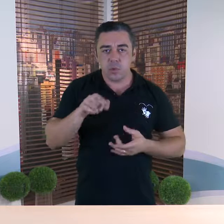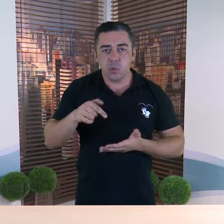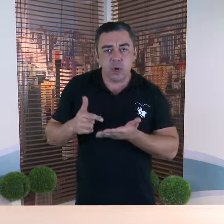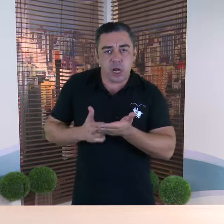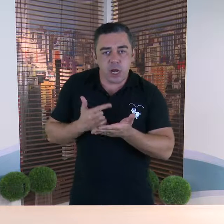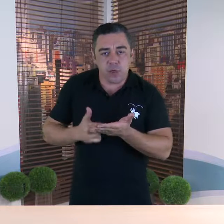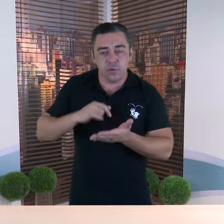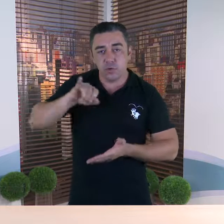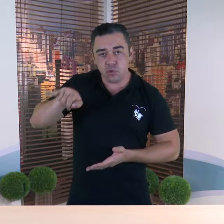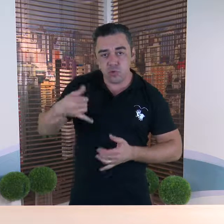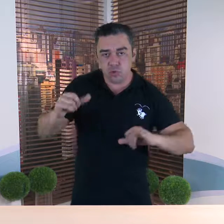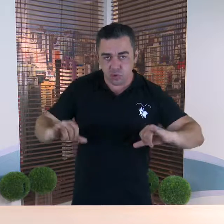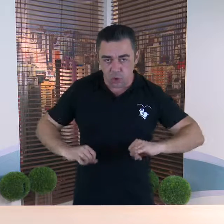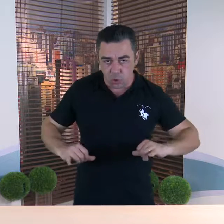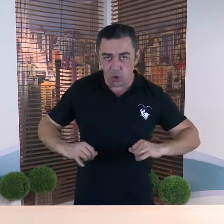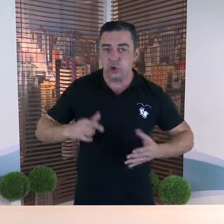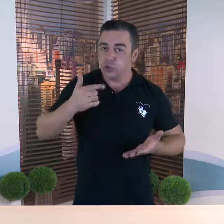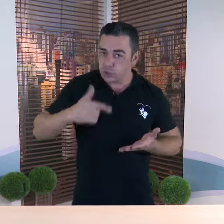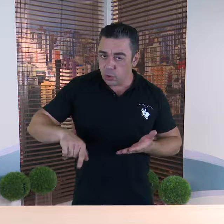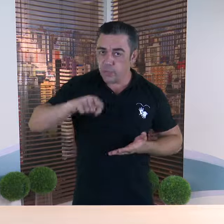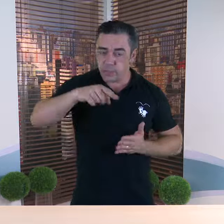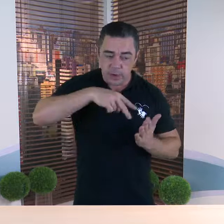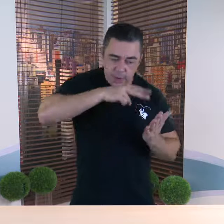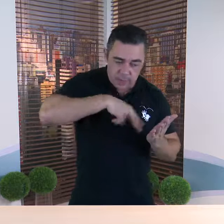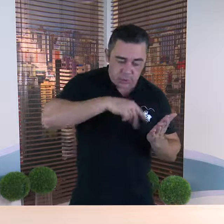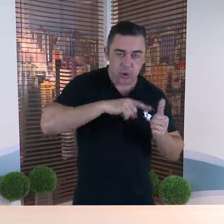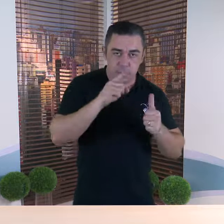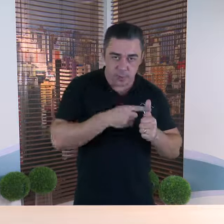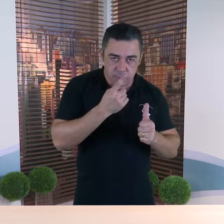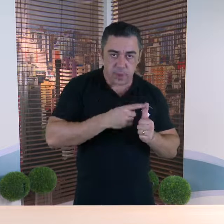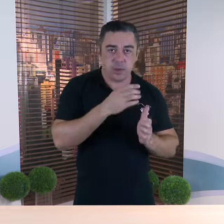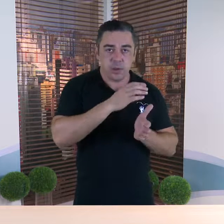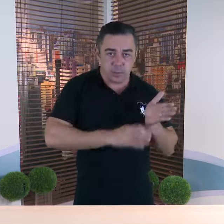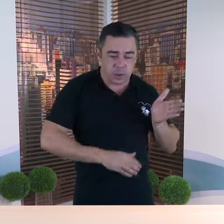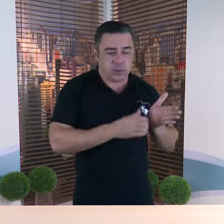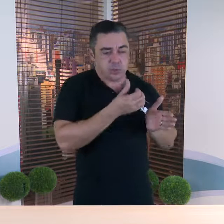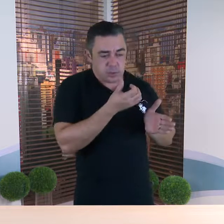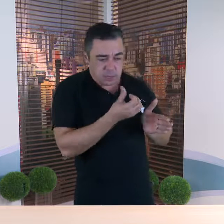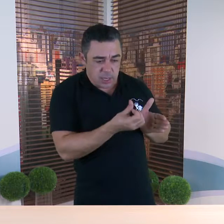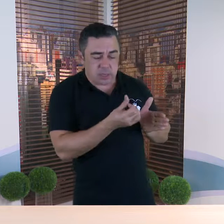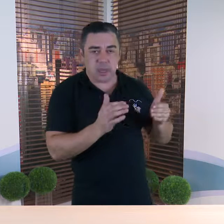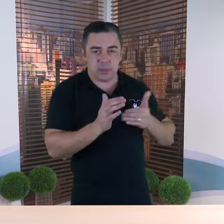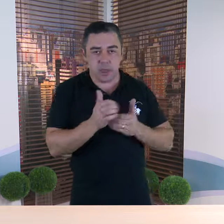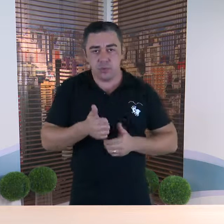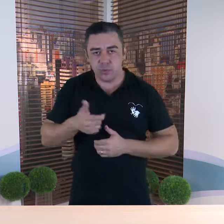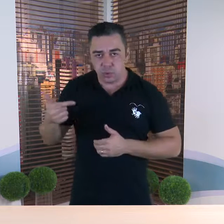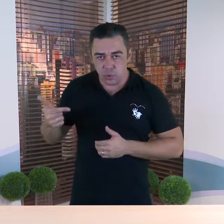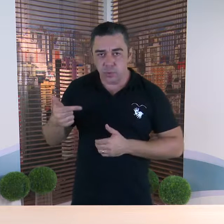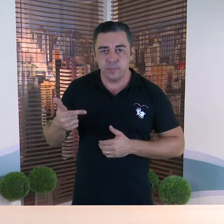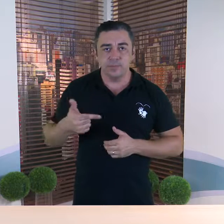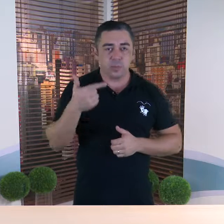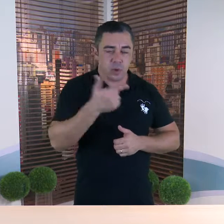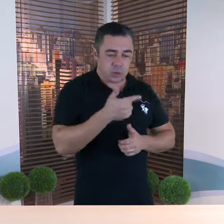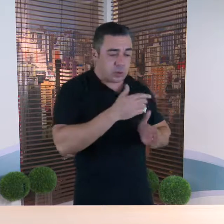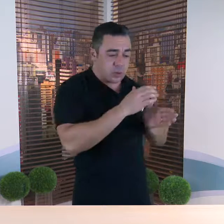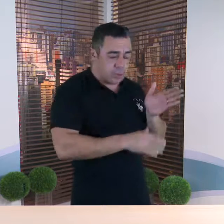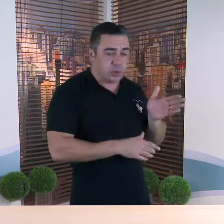particular, o livro de Jó. Eu reitero a leitura do primeiro capítulo, versículos 6 a 12, e do segundo capítulo,